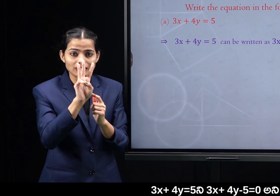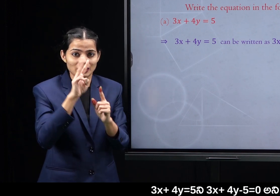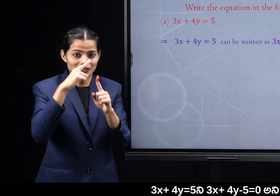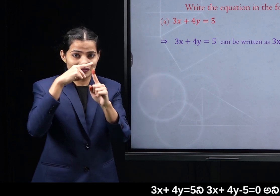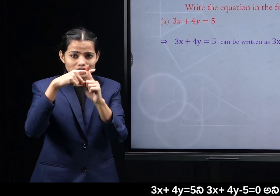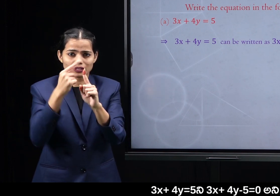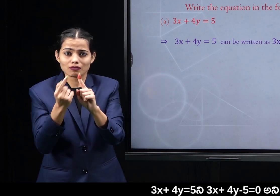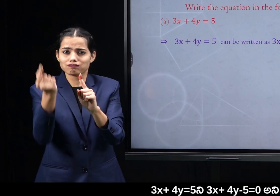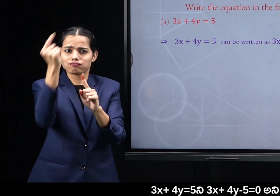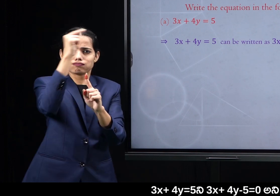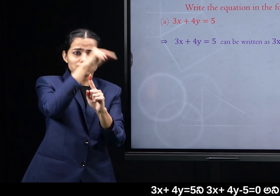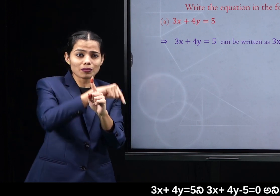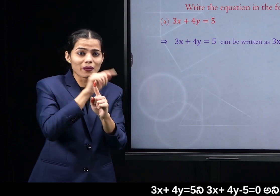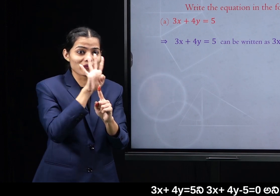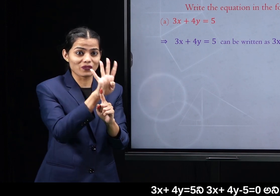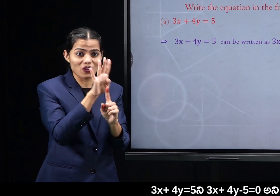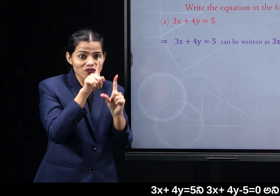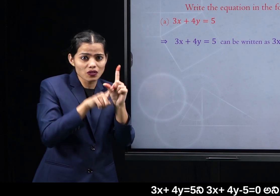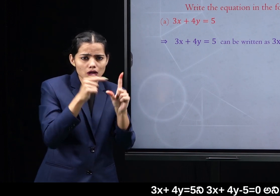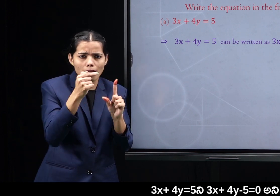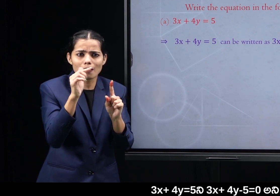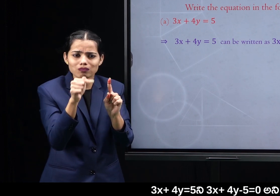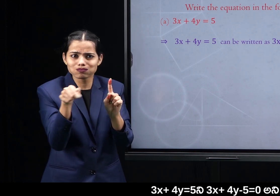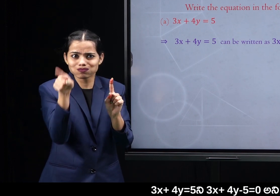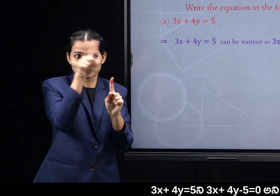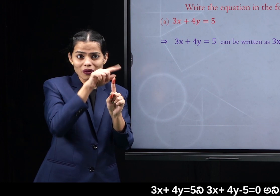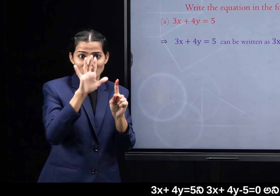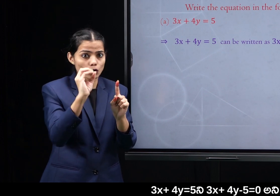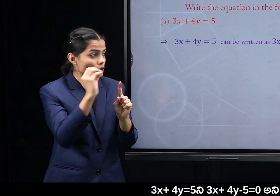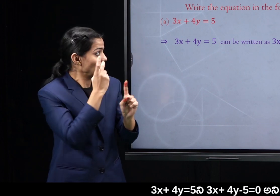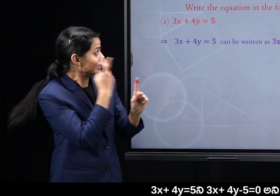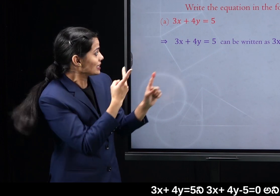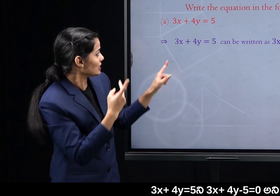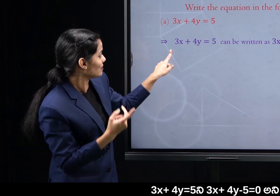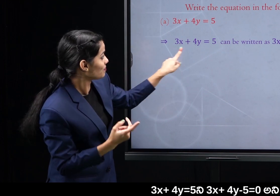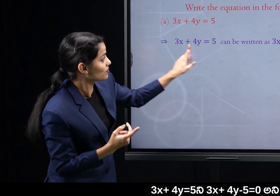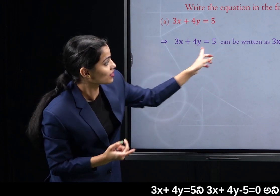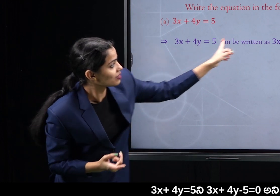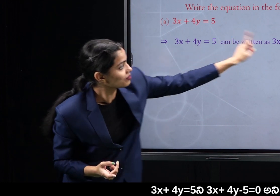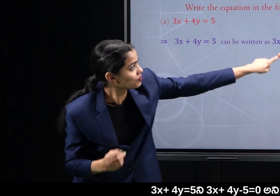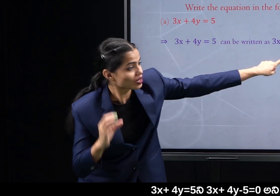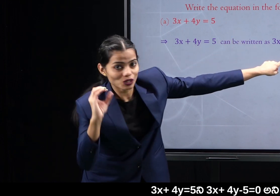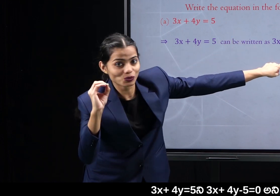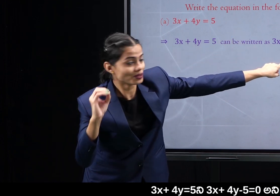+ 4y = 5ని 3x + 4y - 5 అని రాయొచ్చు.